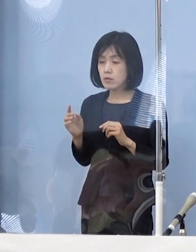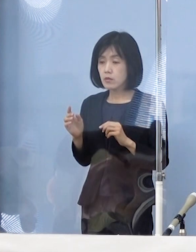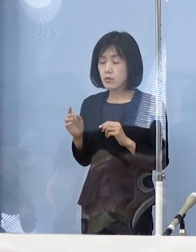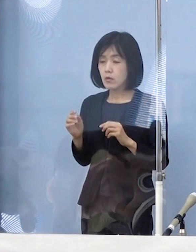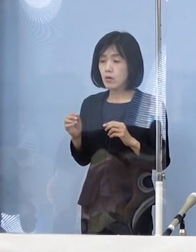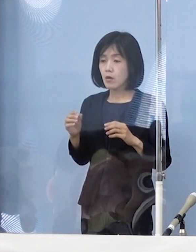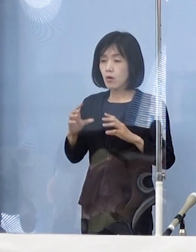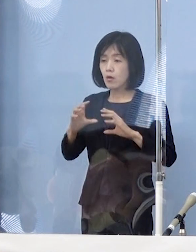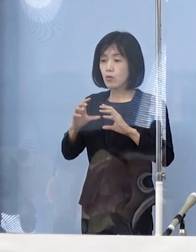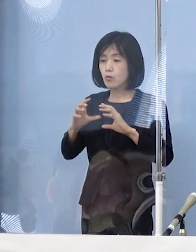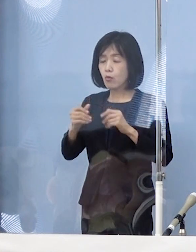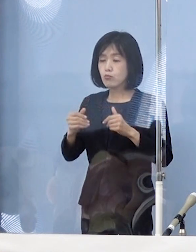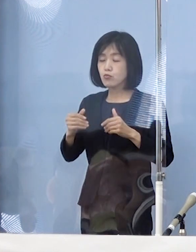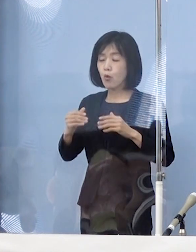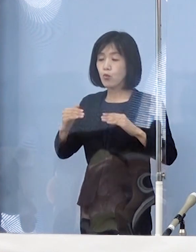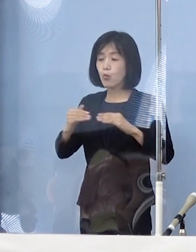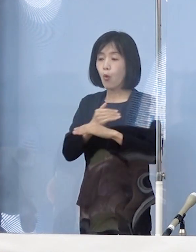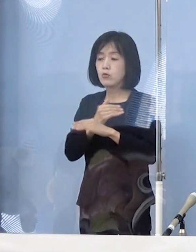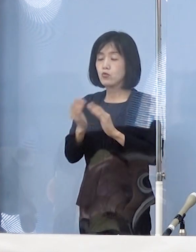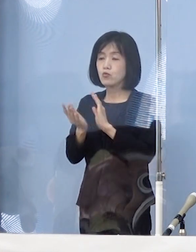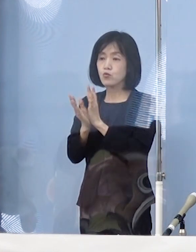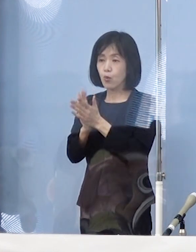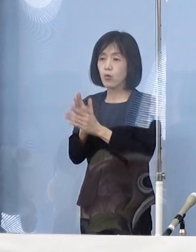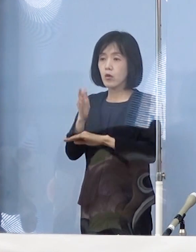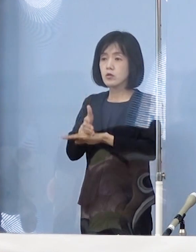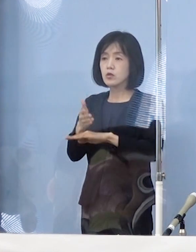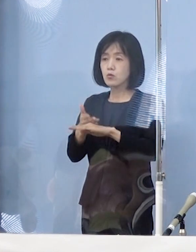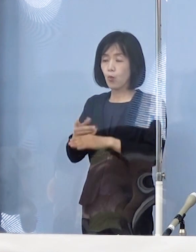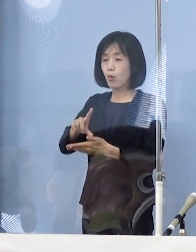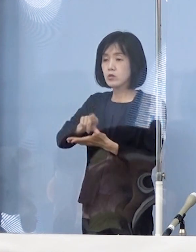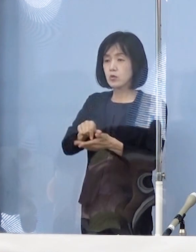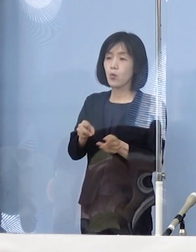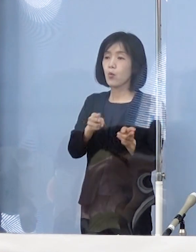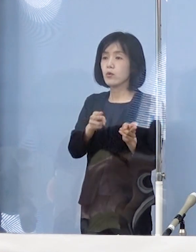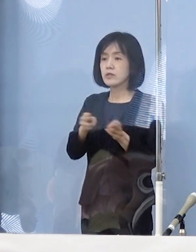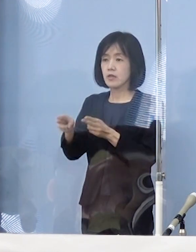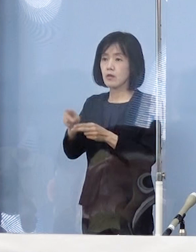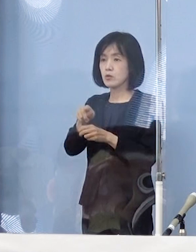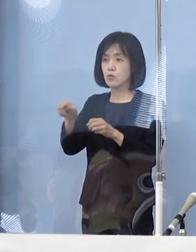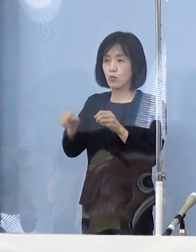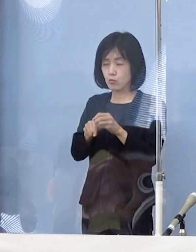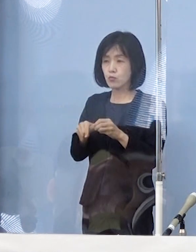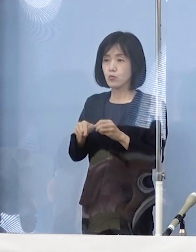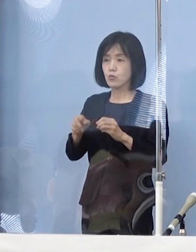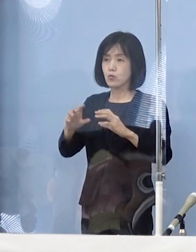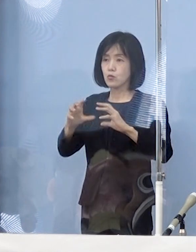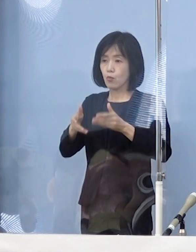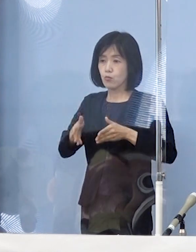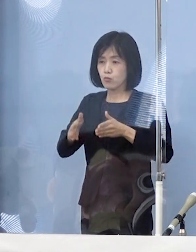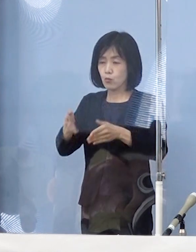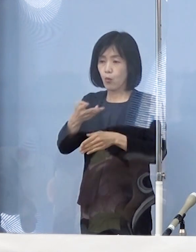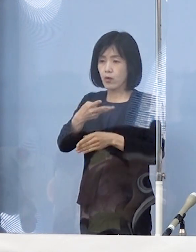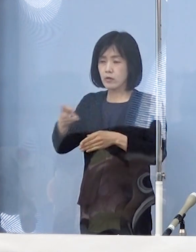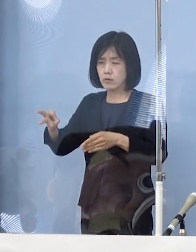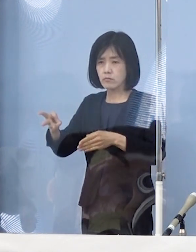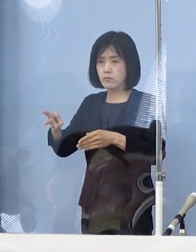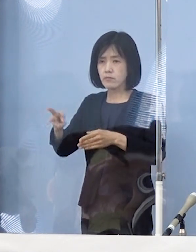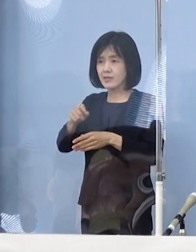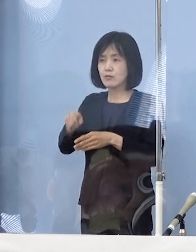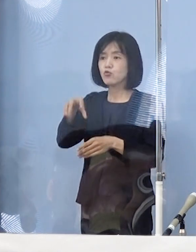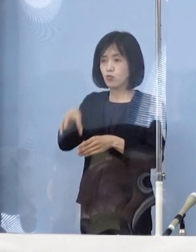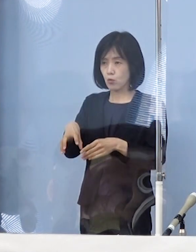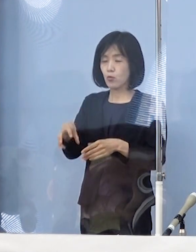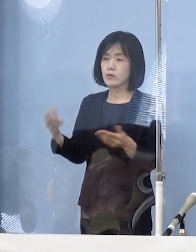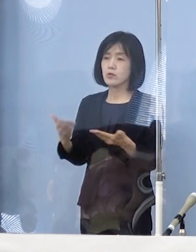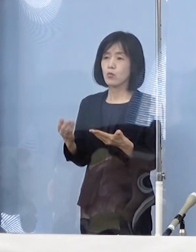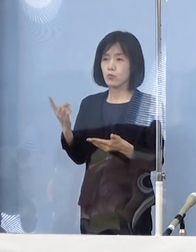国土交通省の四国地方整備局の徳島河川国道事務所というところになります。